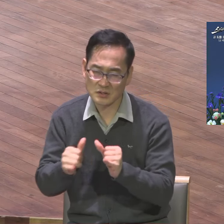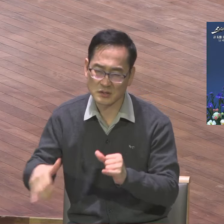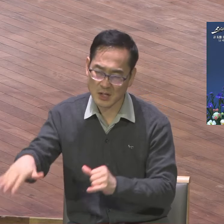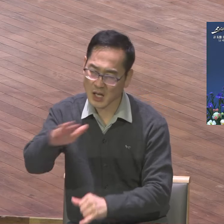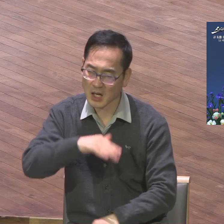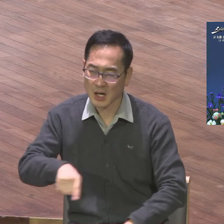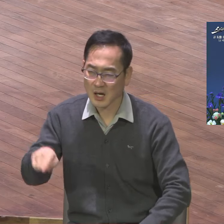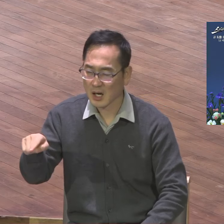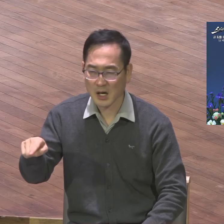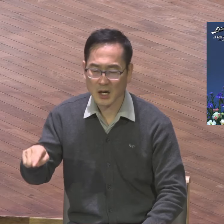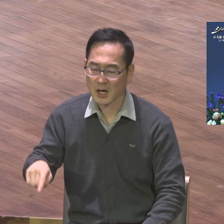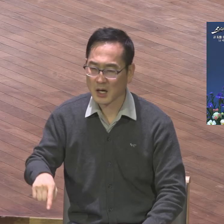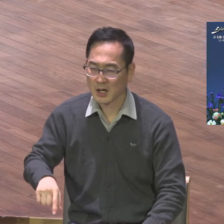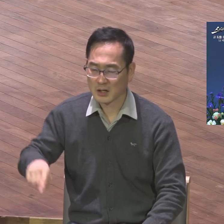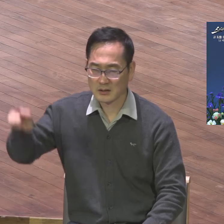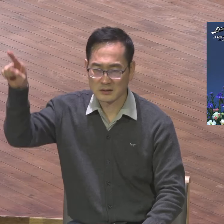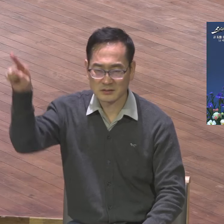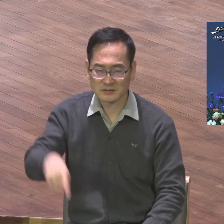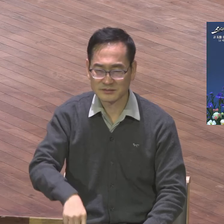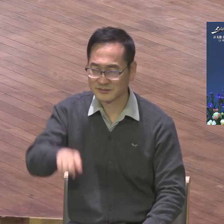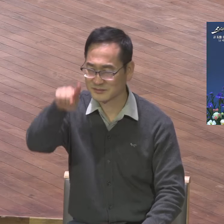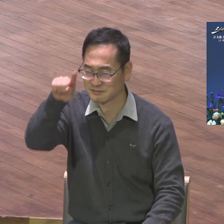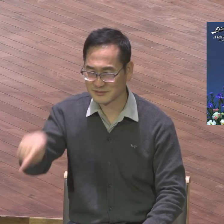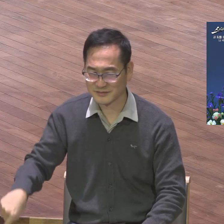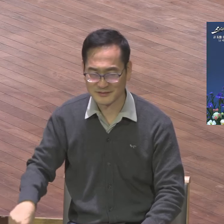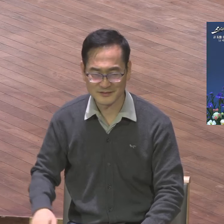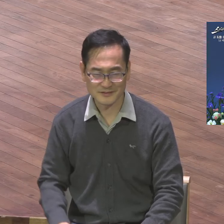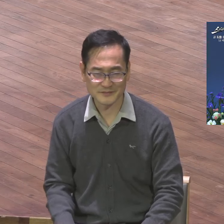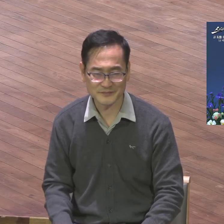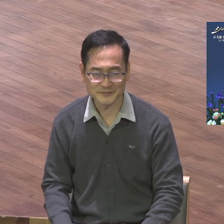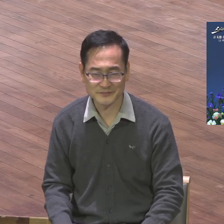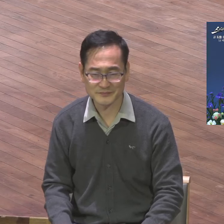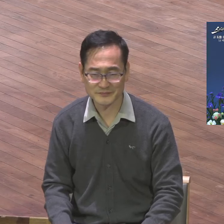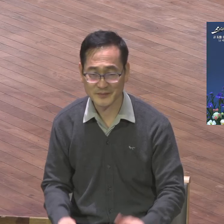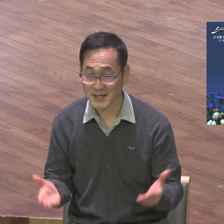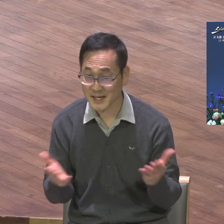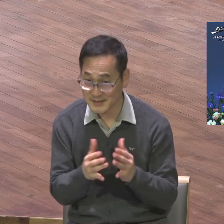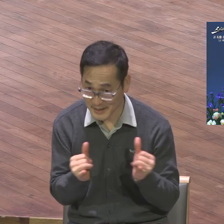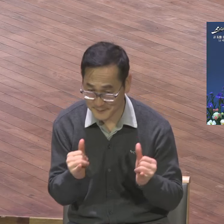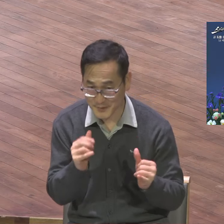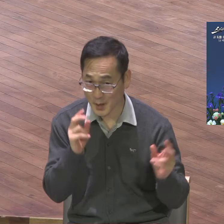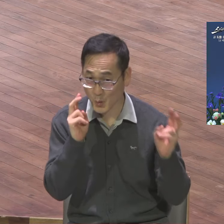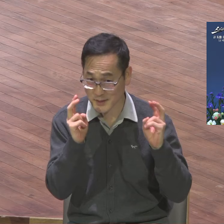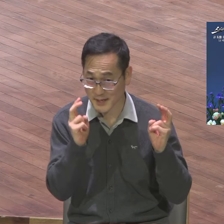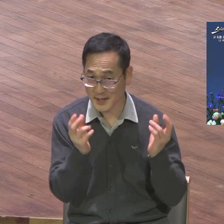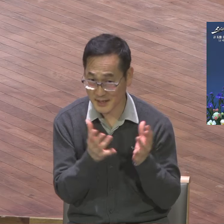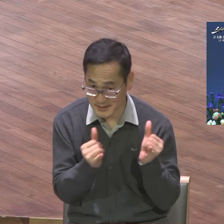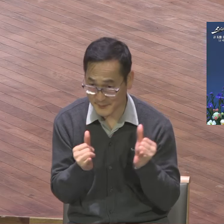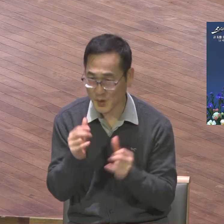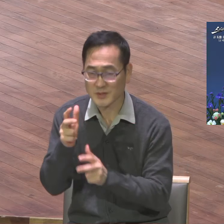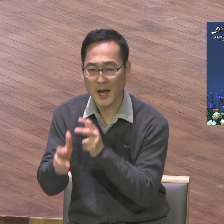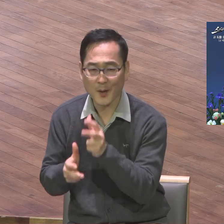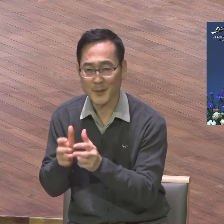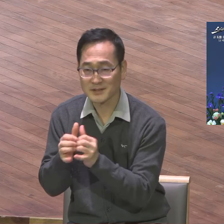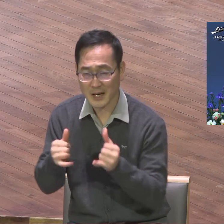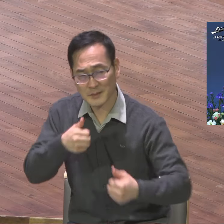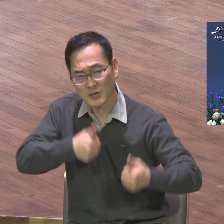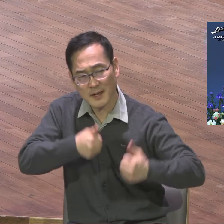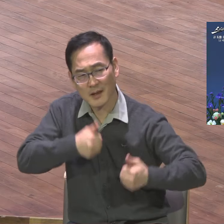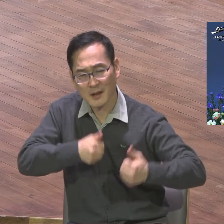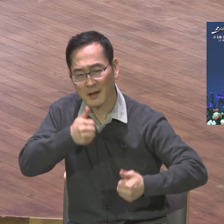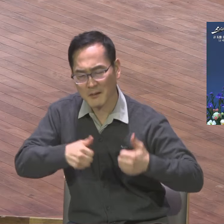심각한 상황에 있습니다. 직장인들도 마찬가지. 사업하는 분들을 생존 경쟁에서